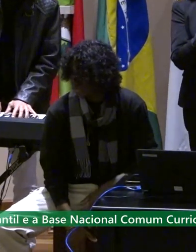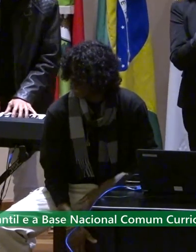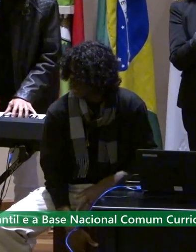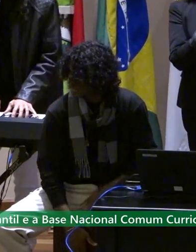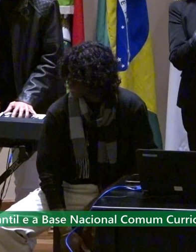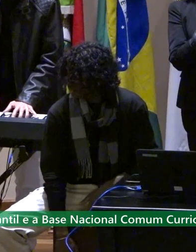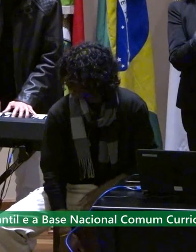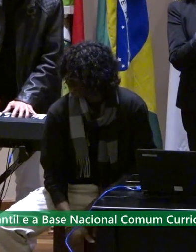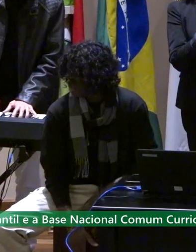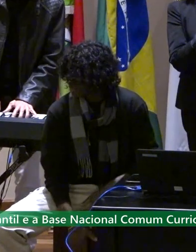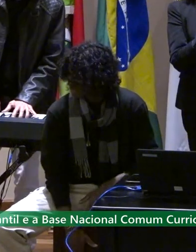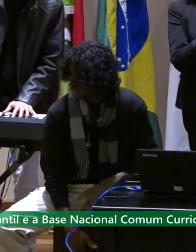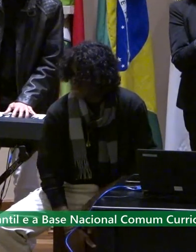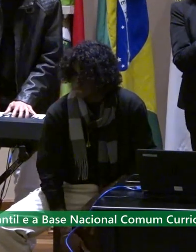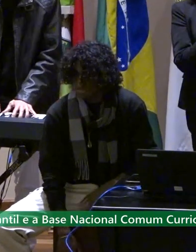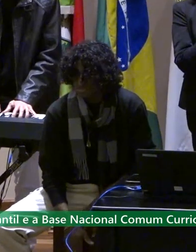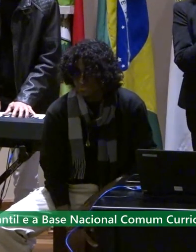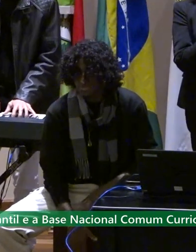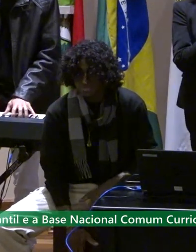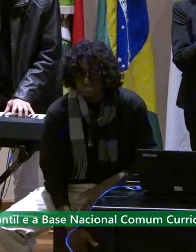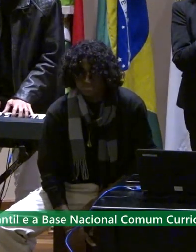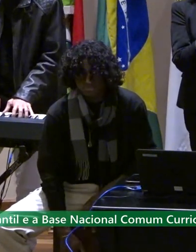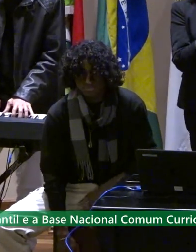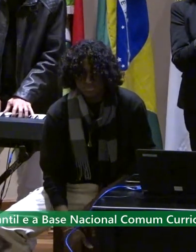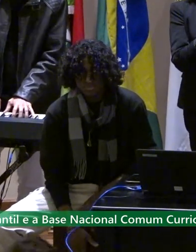é porque nunca o vi